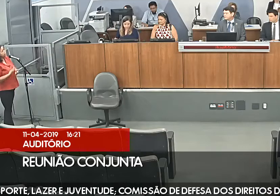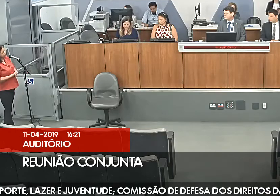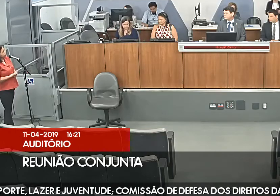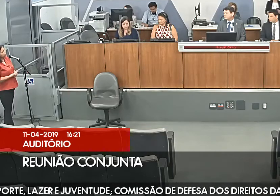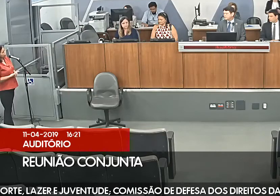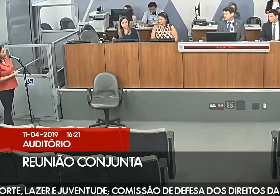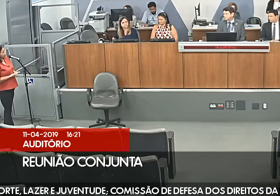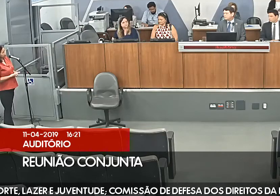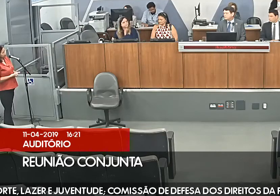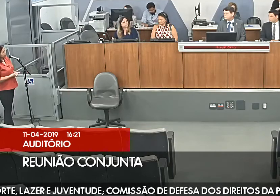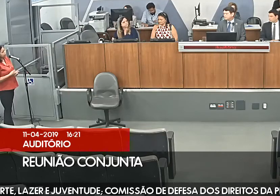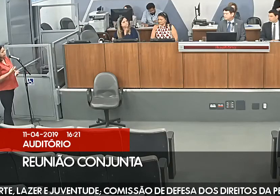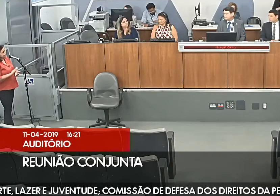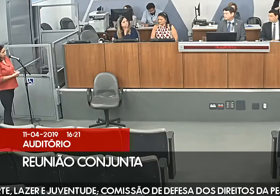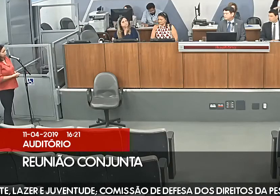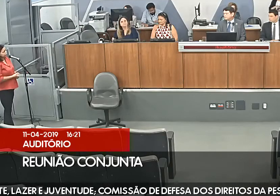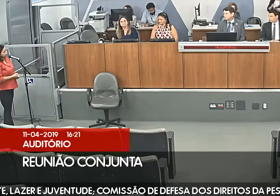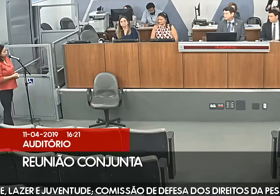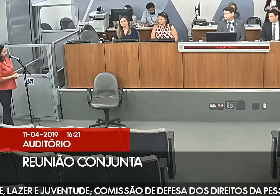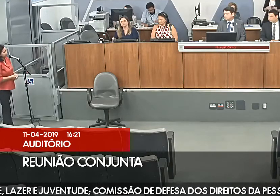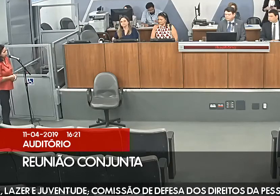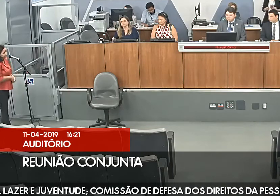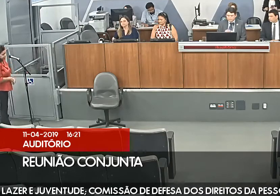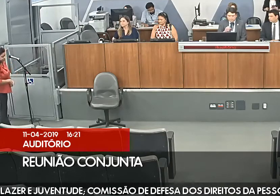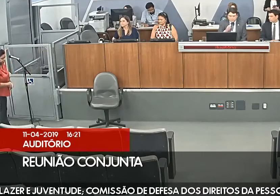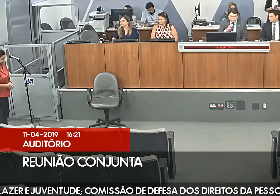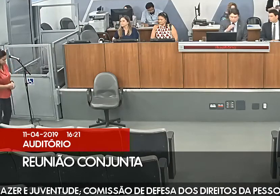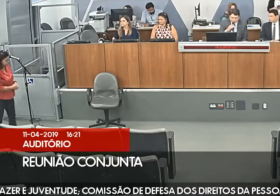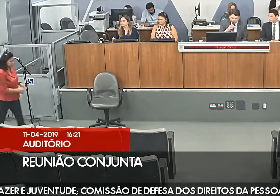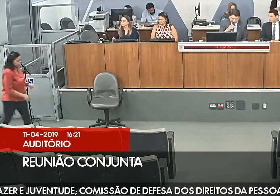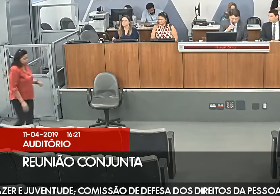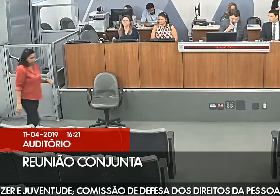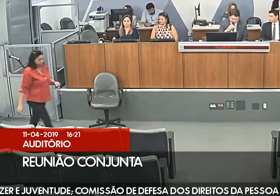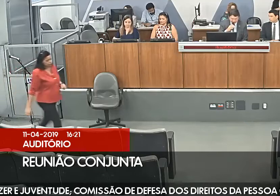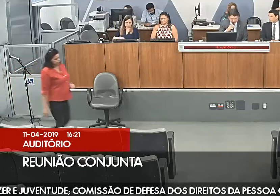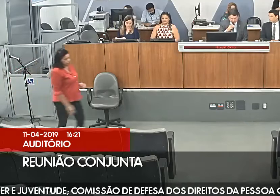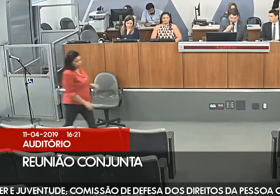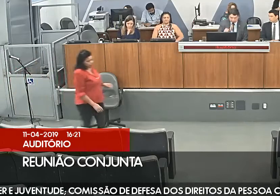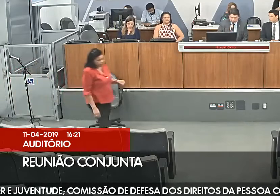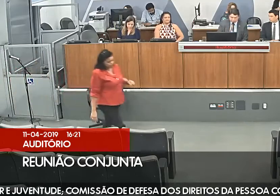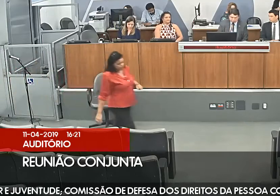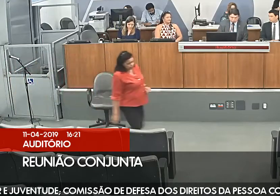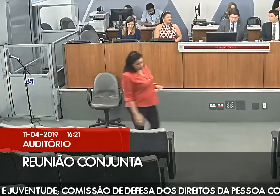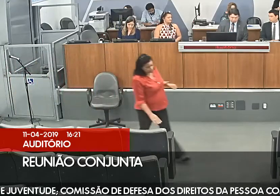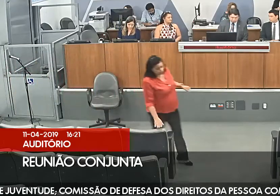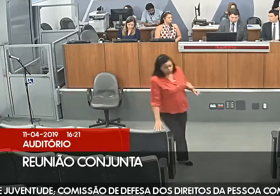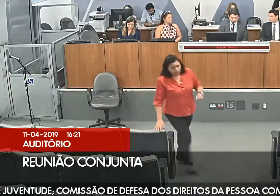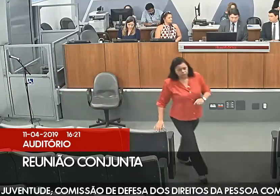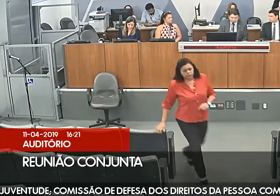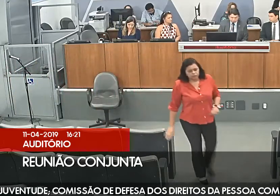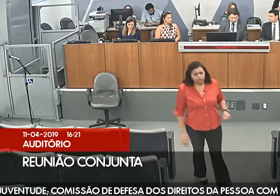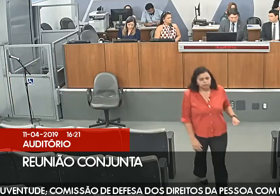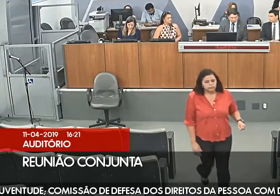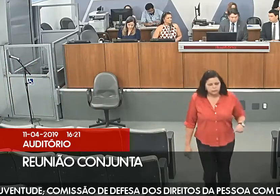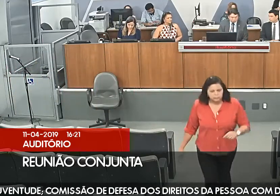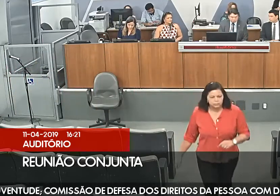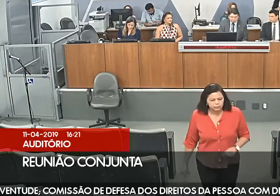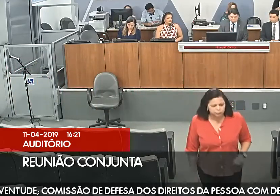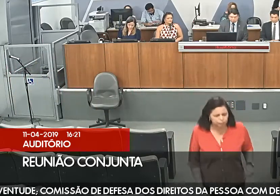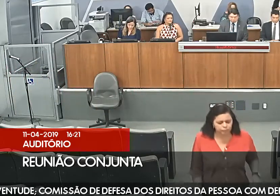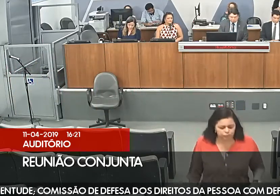por causa dessa falta de comunicação muito obrigado obrigado a você e é isso gente olha as